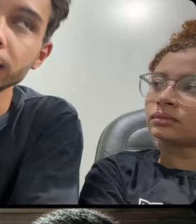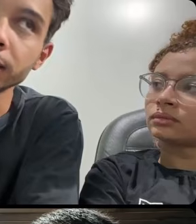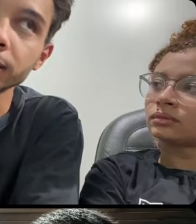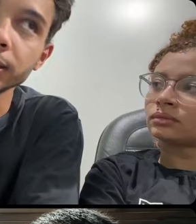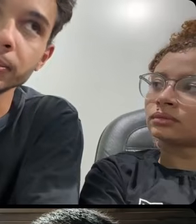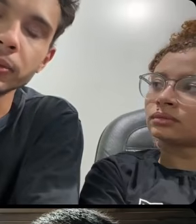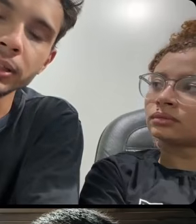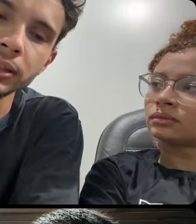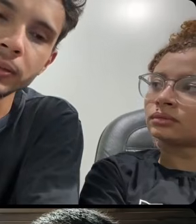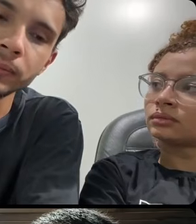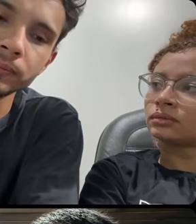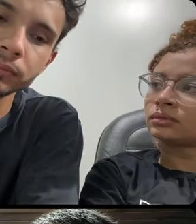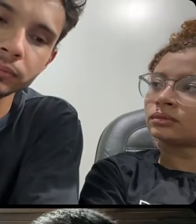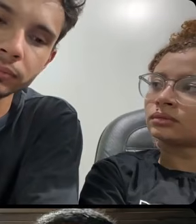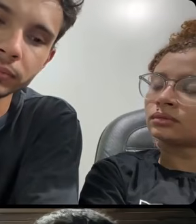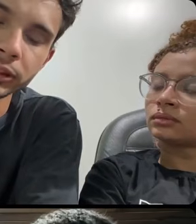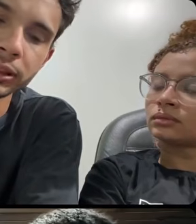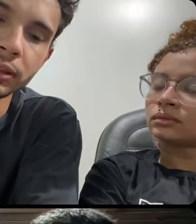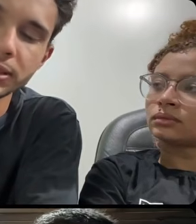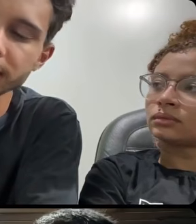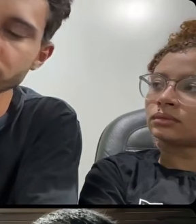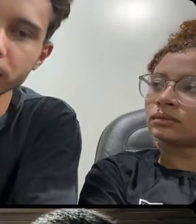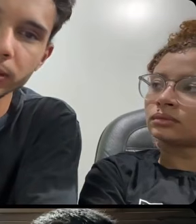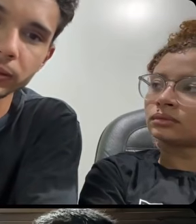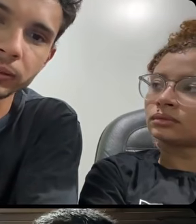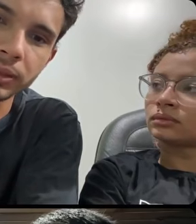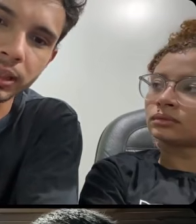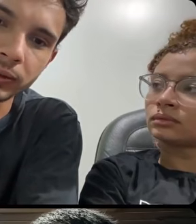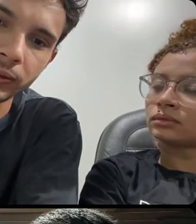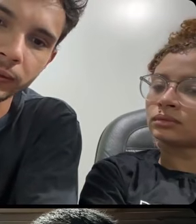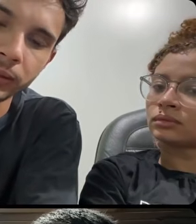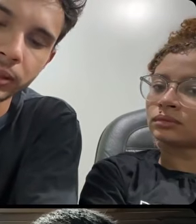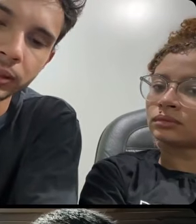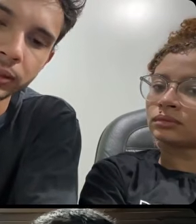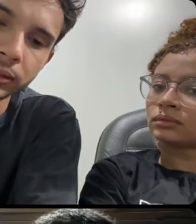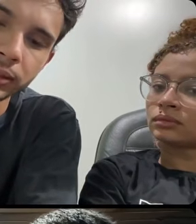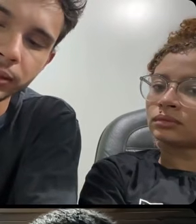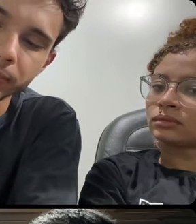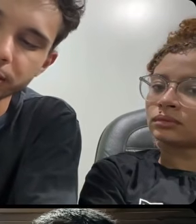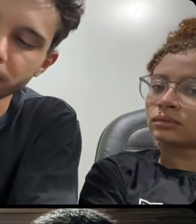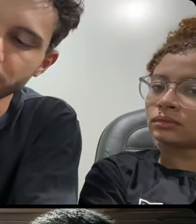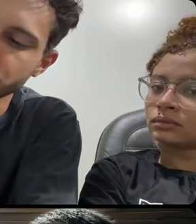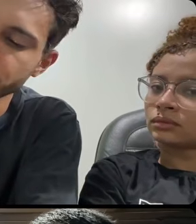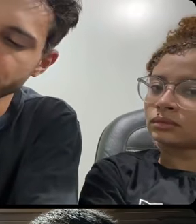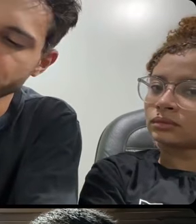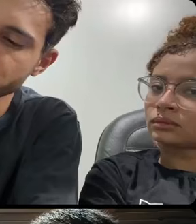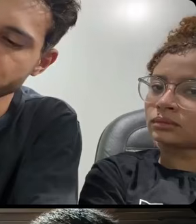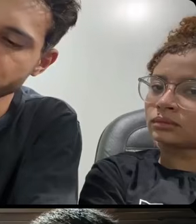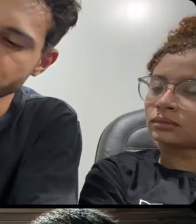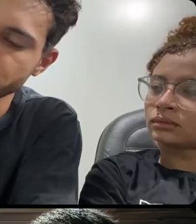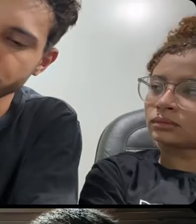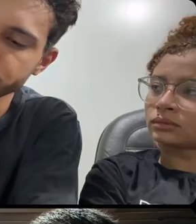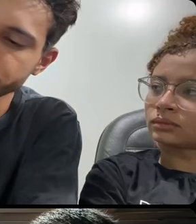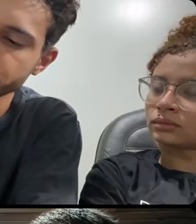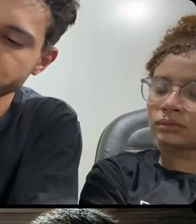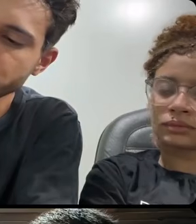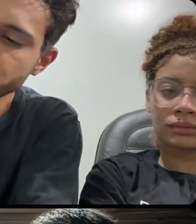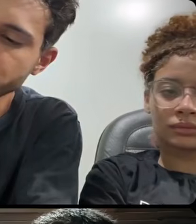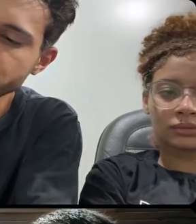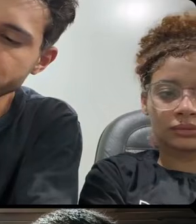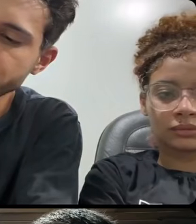entrei pro quartel, servi o exército meu ano obrigatório. Aí depois saí em fevereiro de